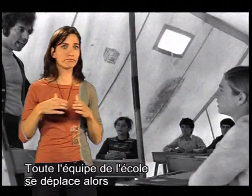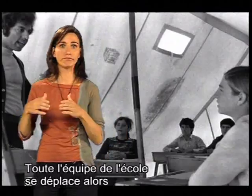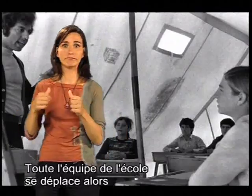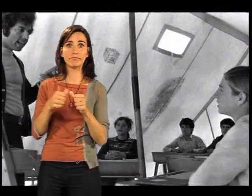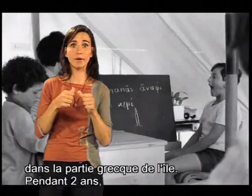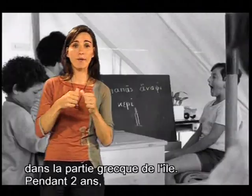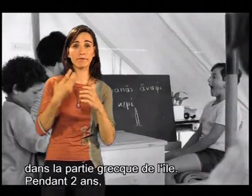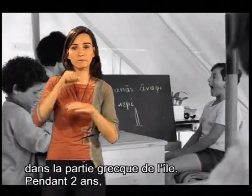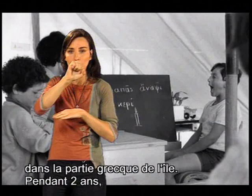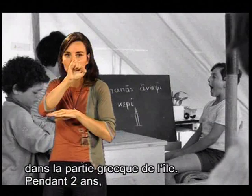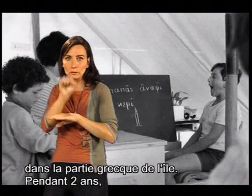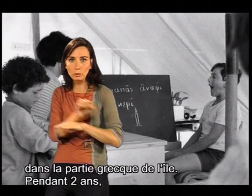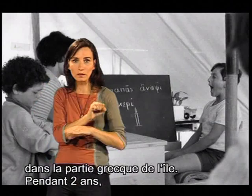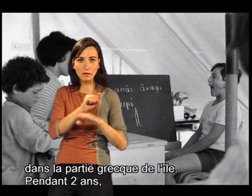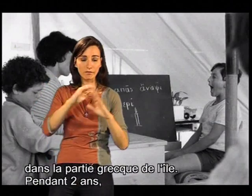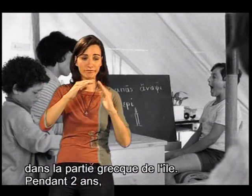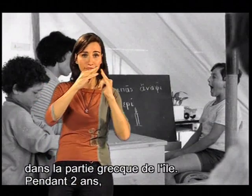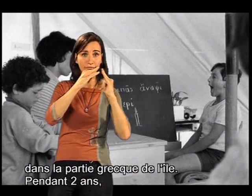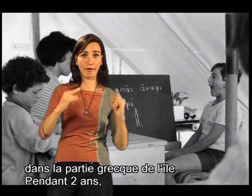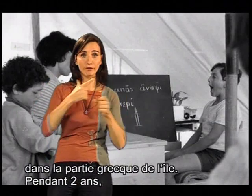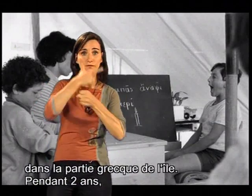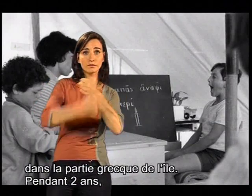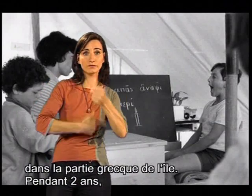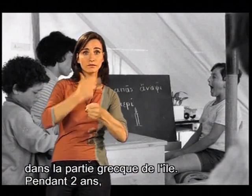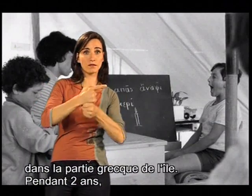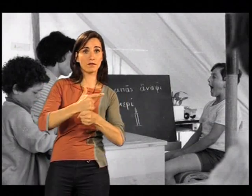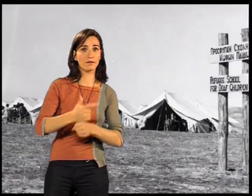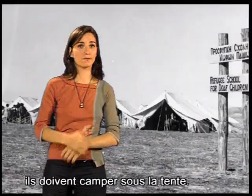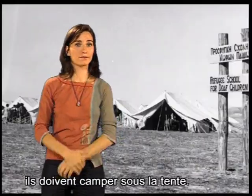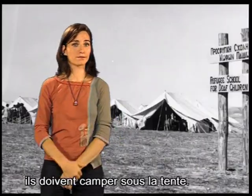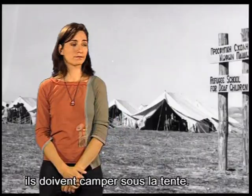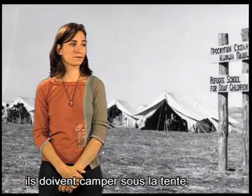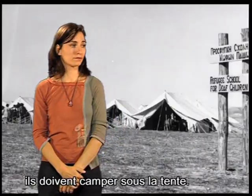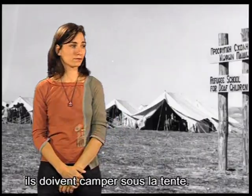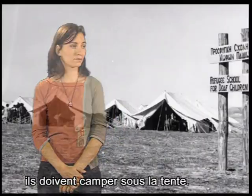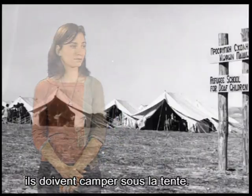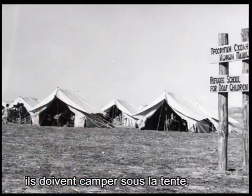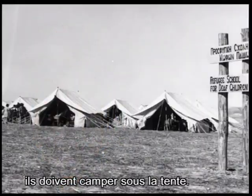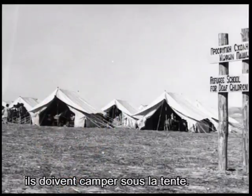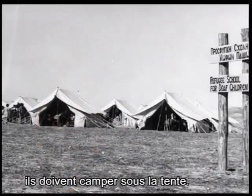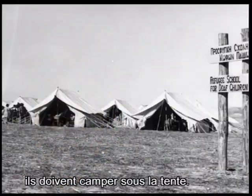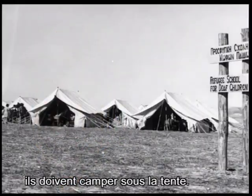déplace alors dans la partie grecque de l'île. Pendant deux ans, ils doivent camper sous la tente.